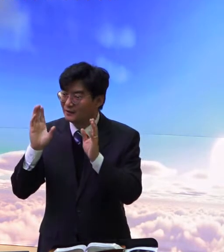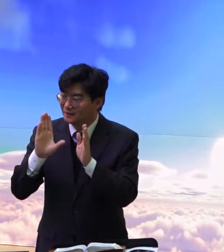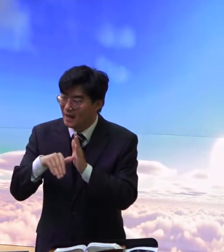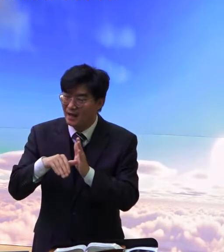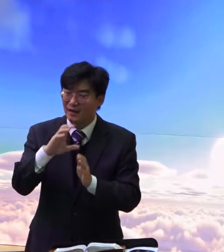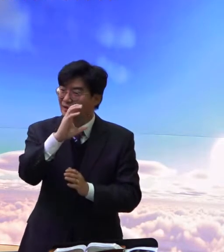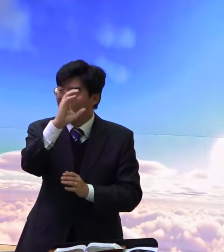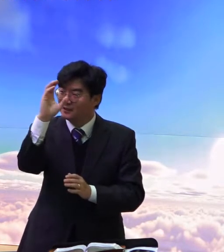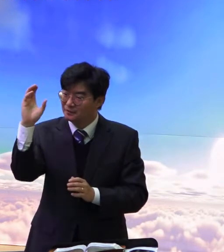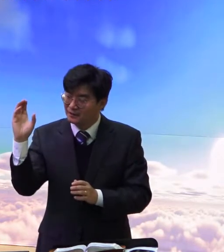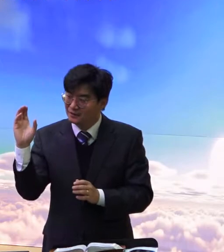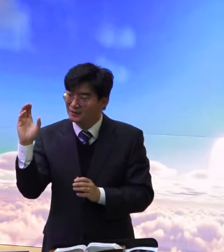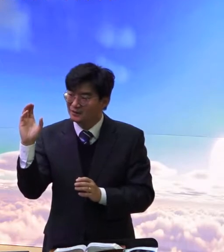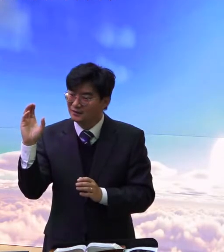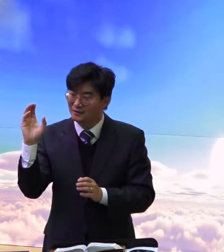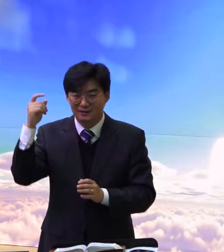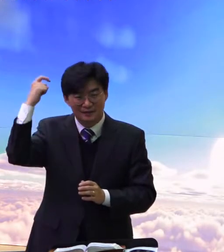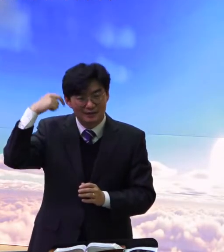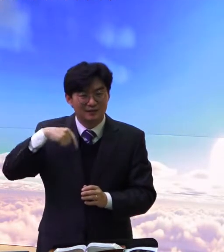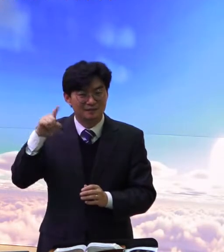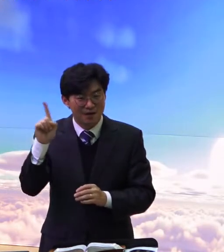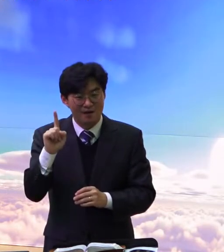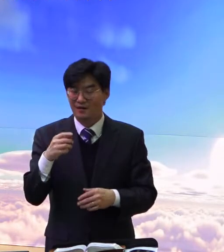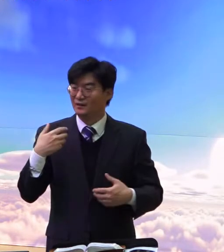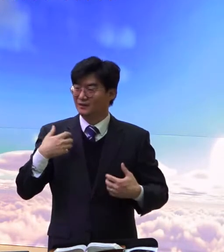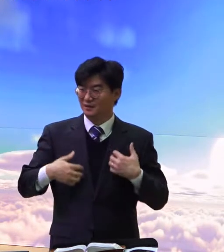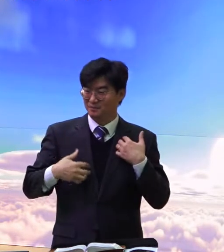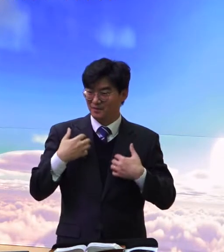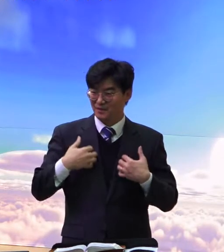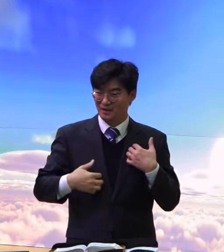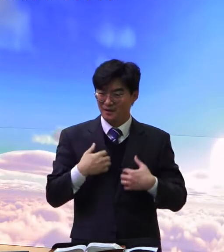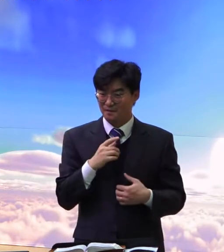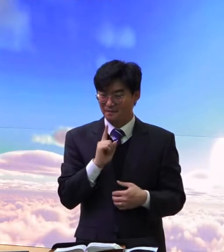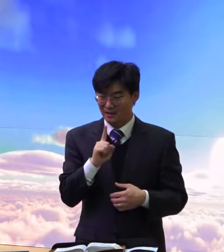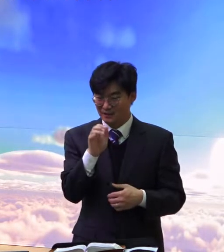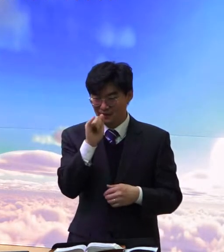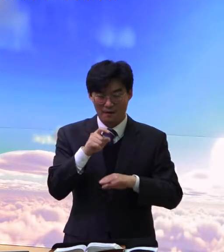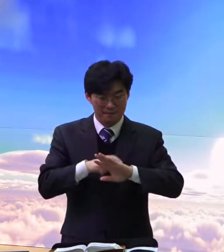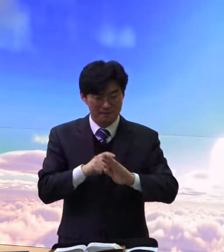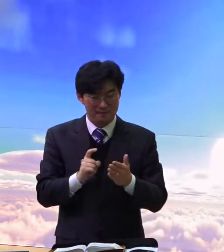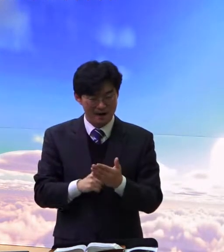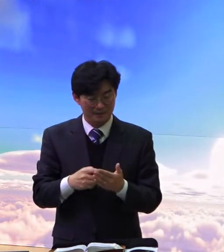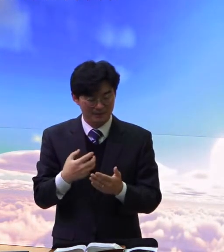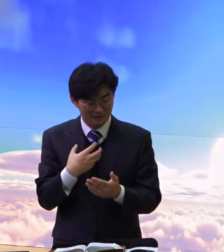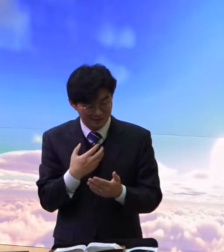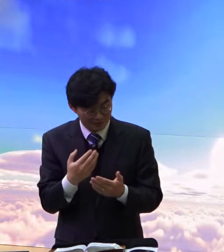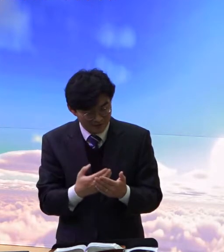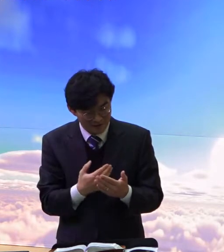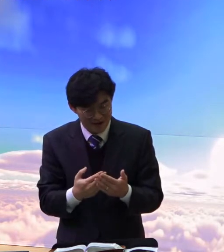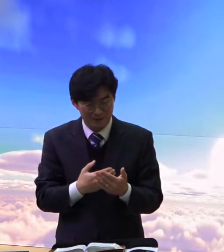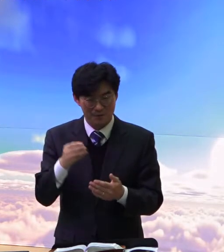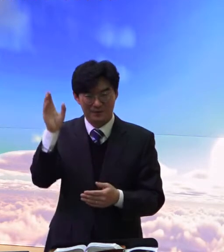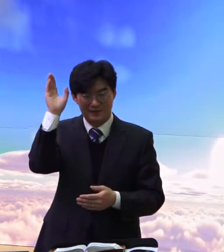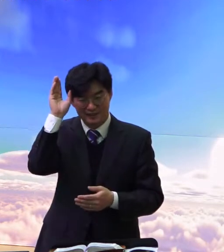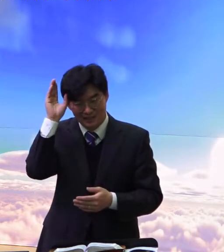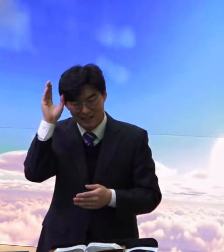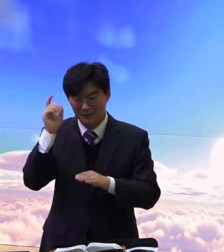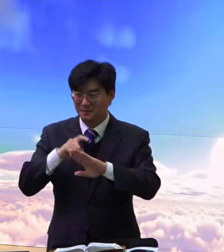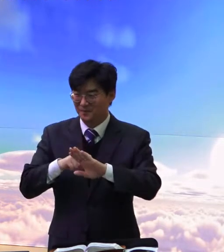때 만났던 그 성탄절이 얼마나 기뻤는지 기억하실 겁니다. 마음이 설레고 기대함으로 가득 차고, 그리고